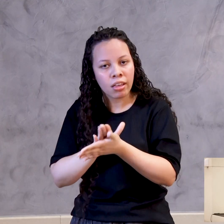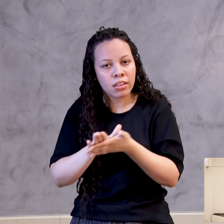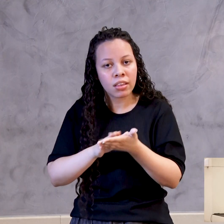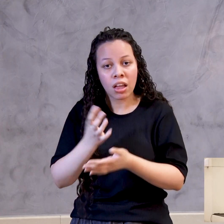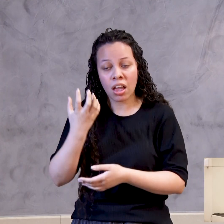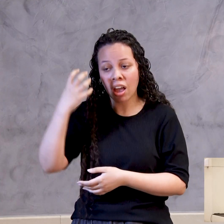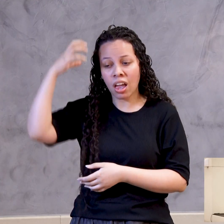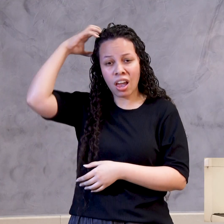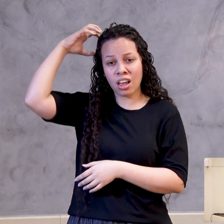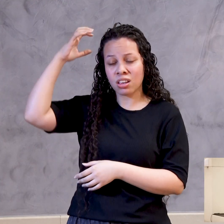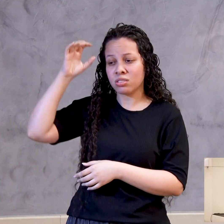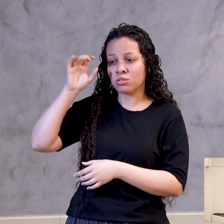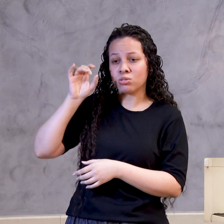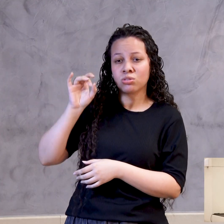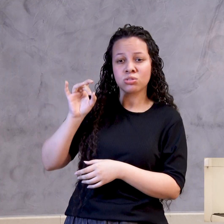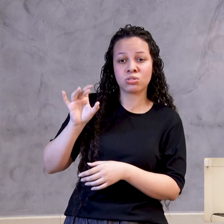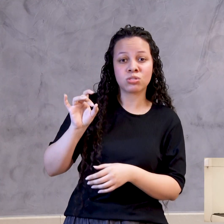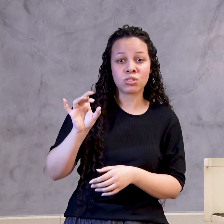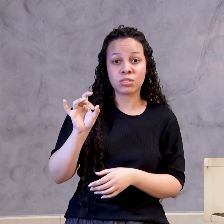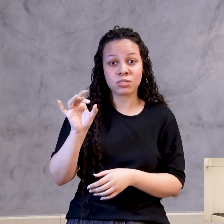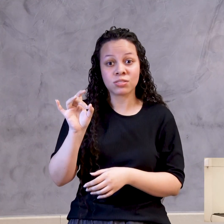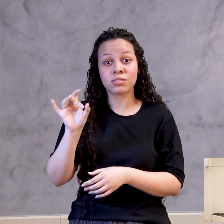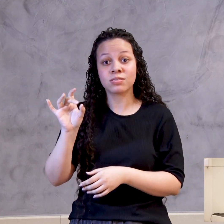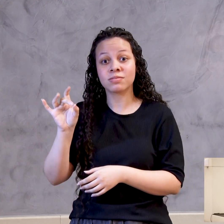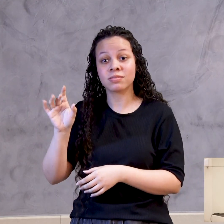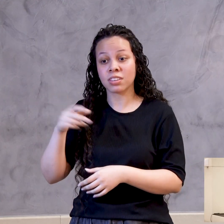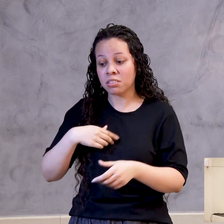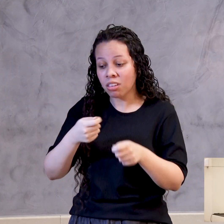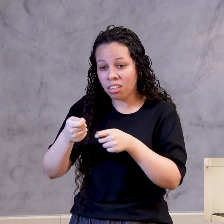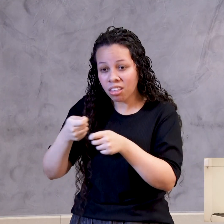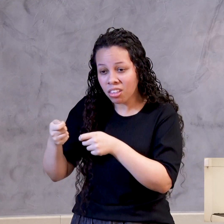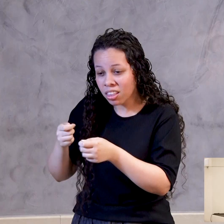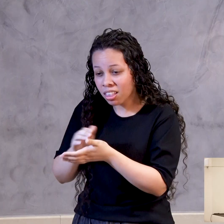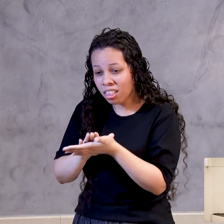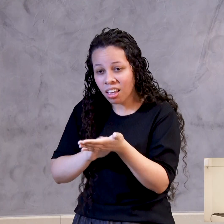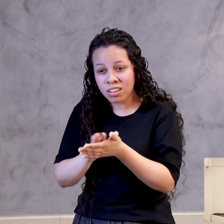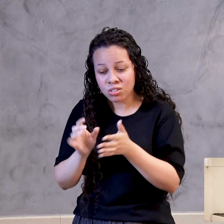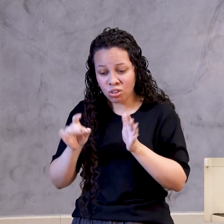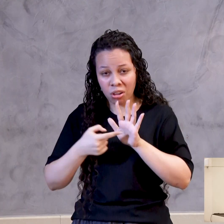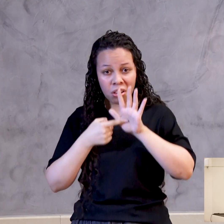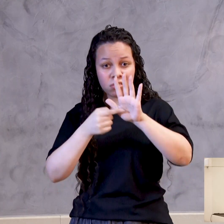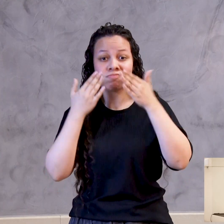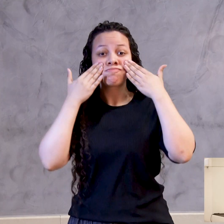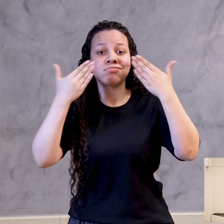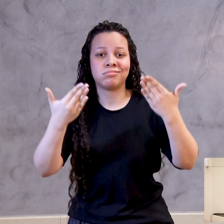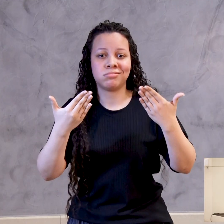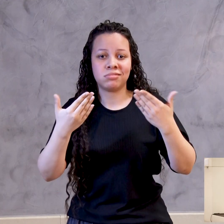apenas objeto de decoração de uma nação, tudo perdeu o seu domínio.